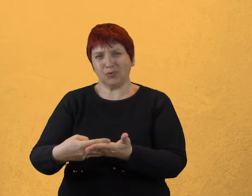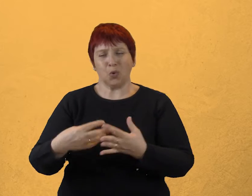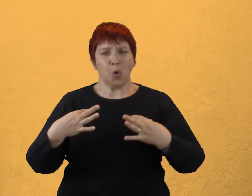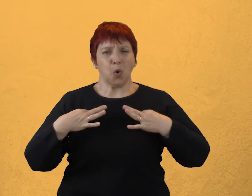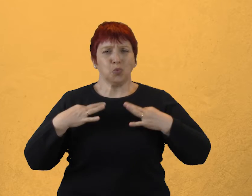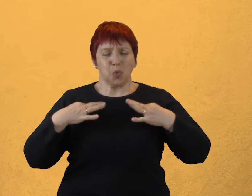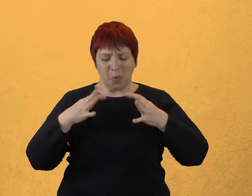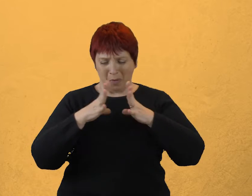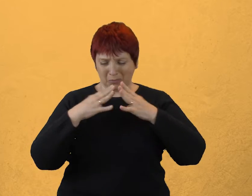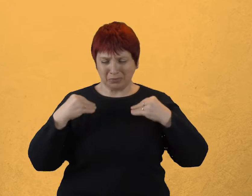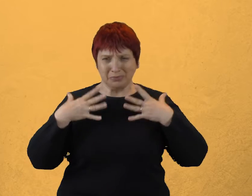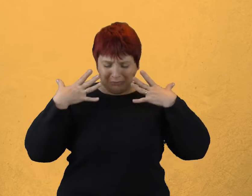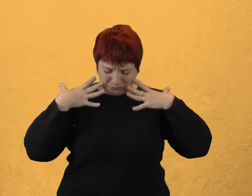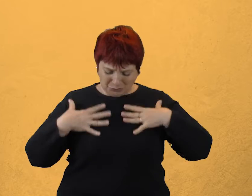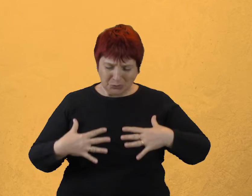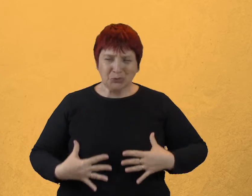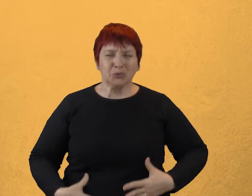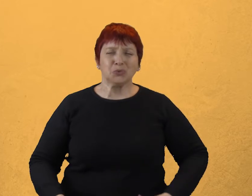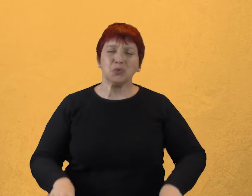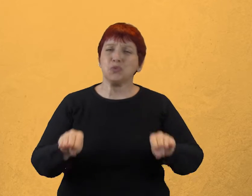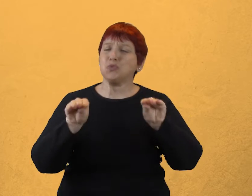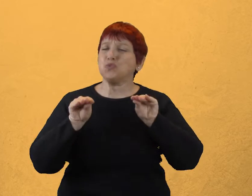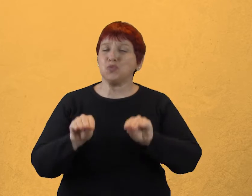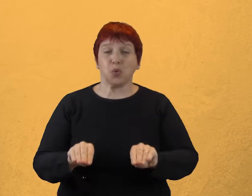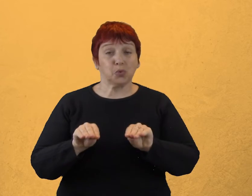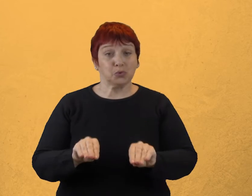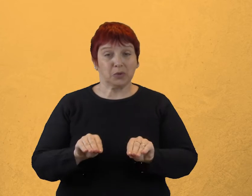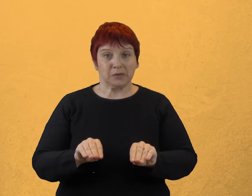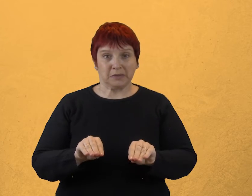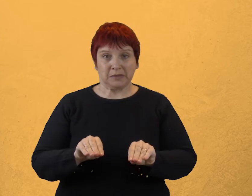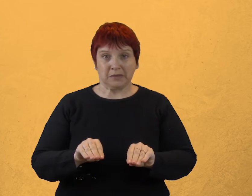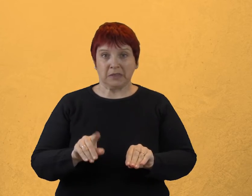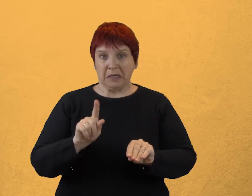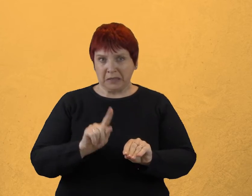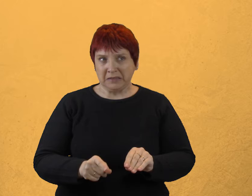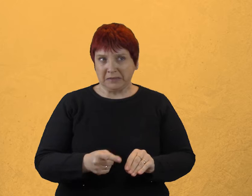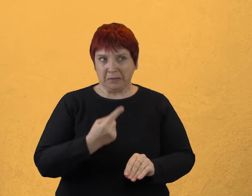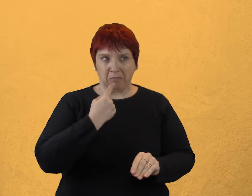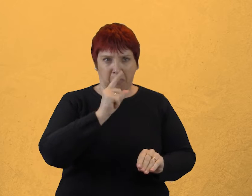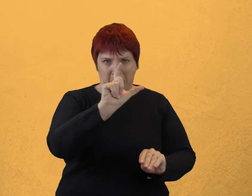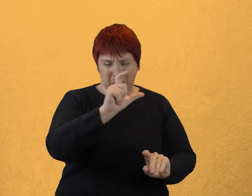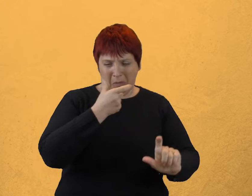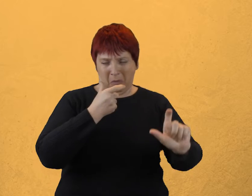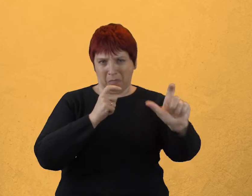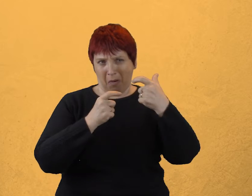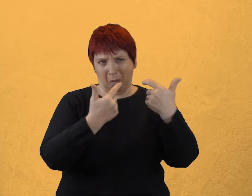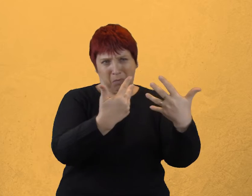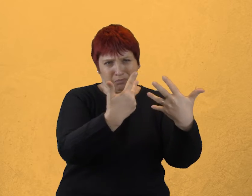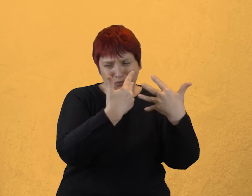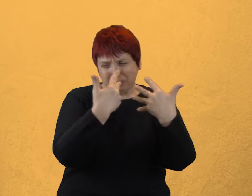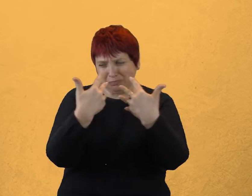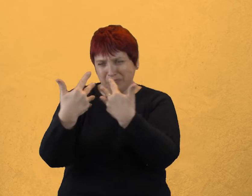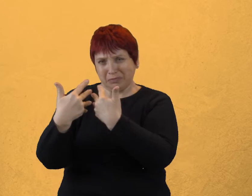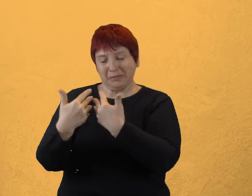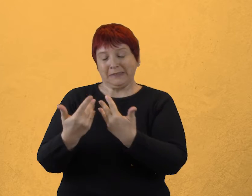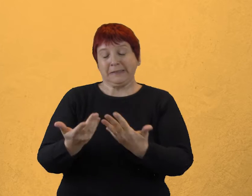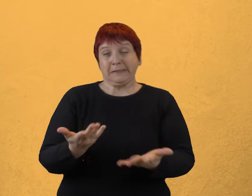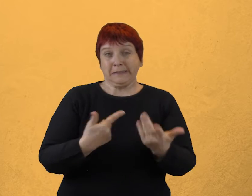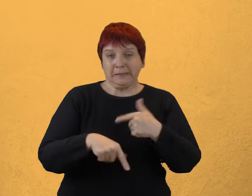las túnicas como trapos sucios. Se imaginarán la lista de protestas, improperios y reproches que me ligué